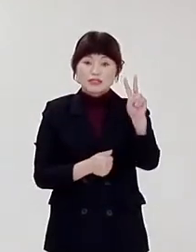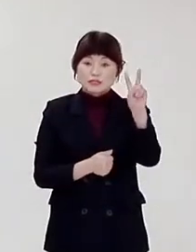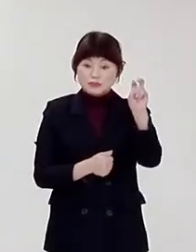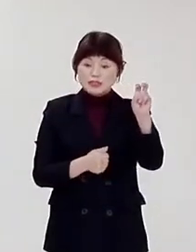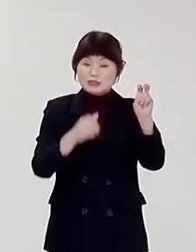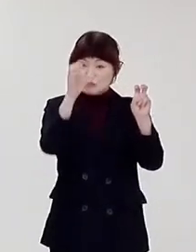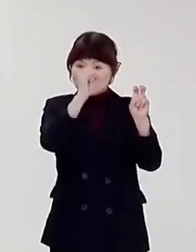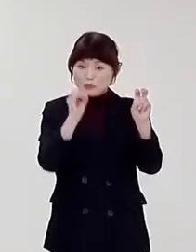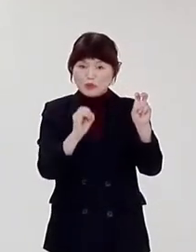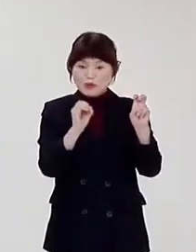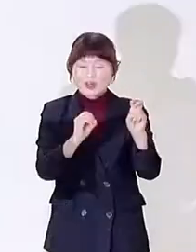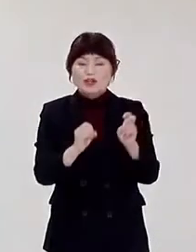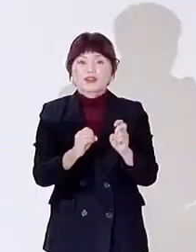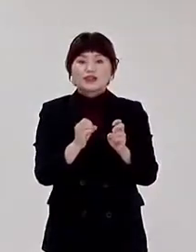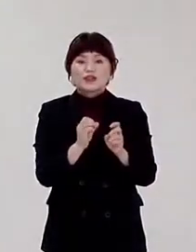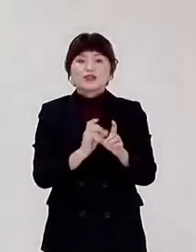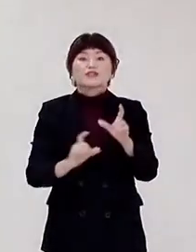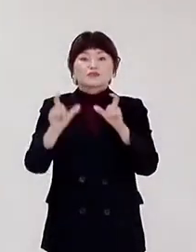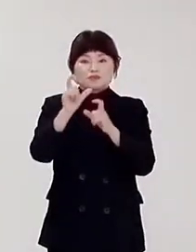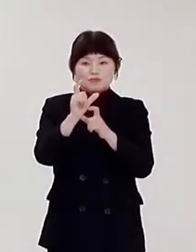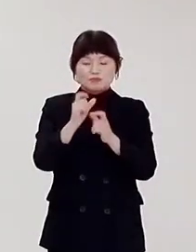22.41%로 증가되었습니다.